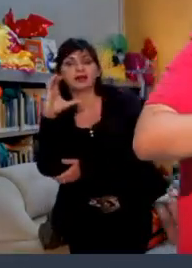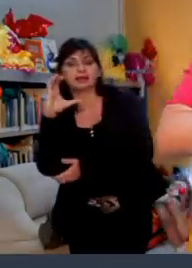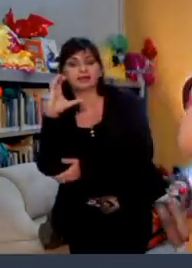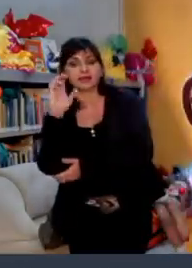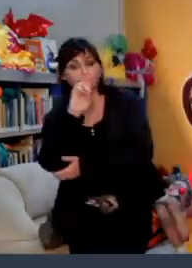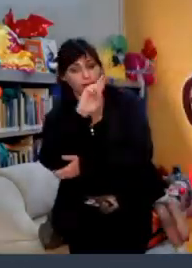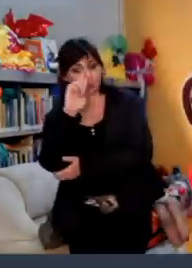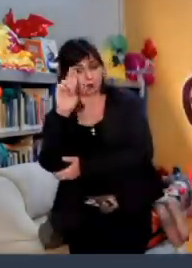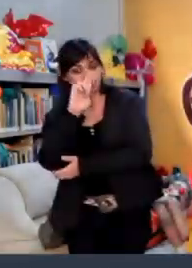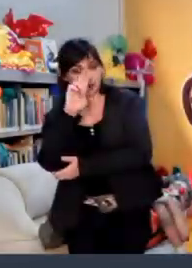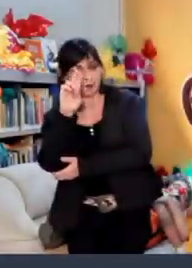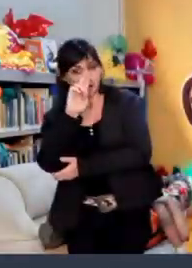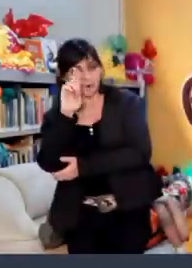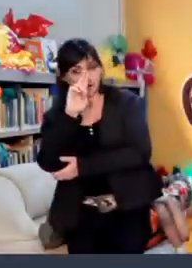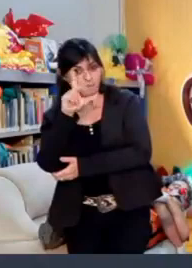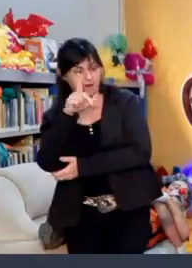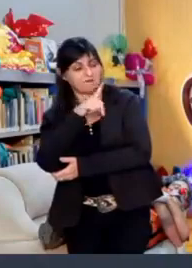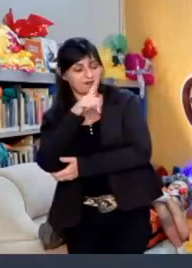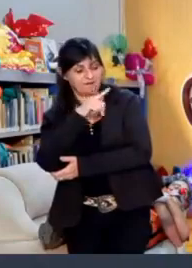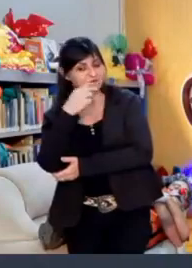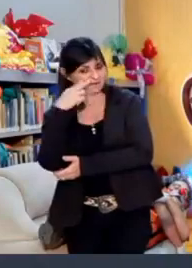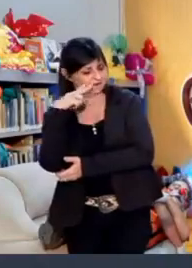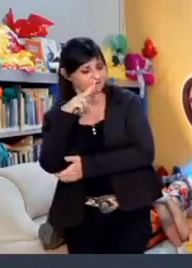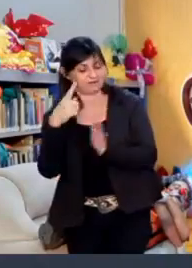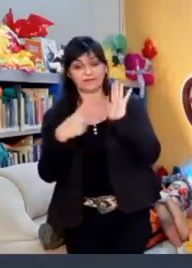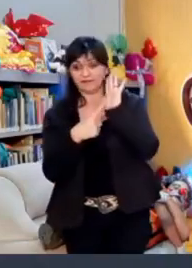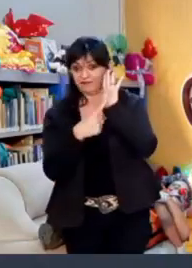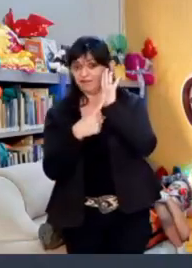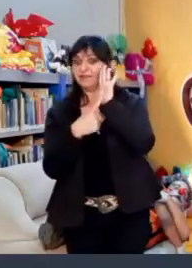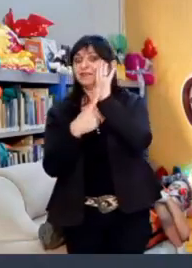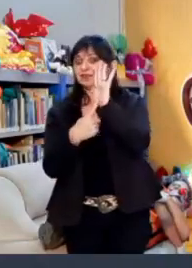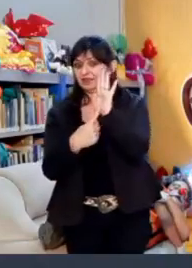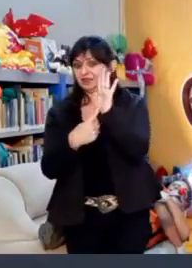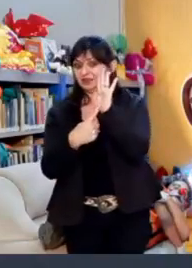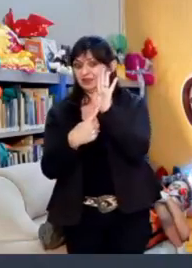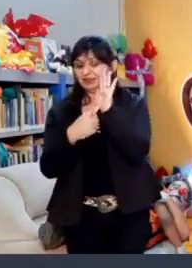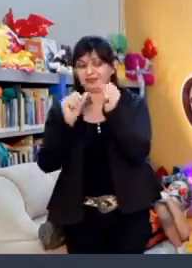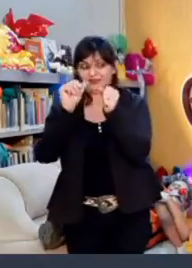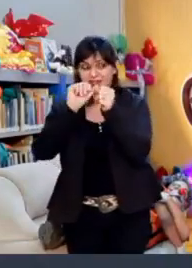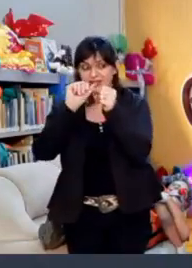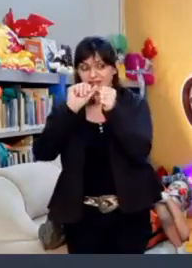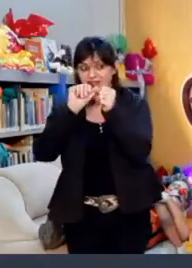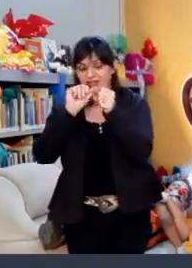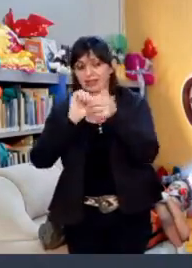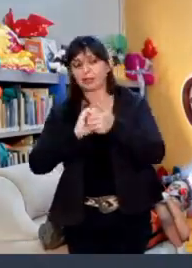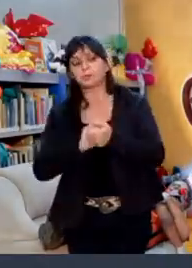Eu tirar aqui o parafusinho. Sabe fazer?